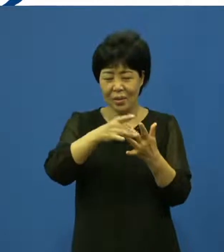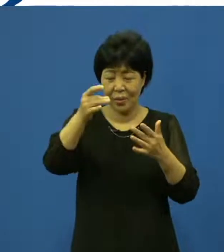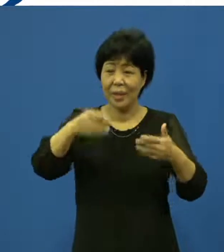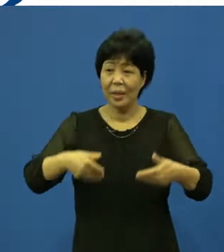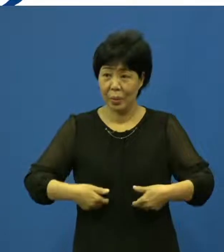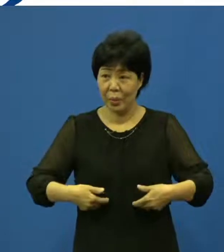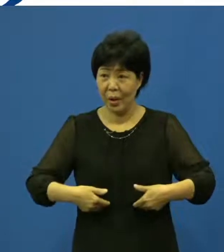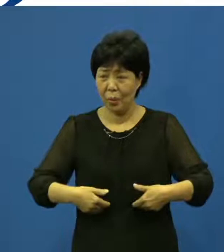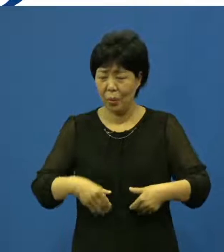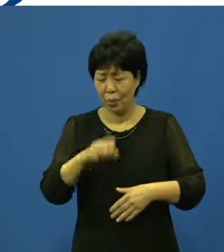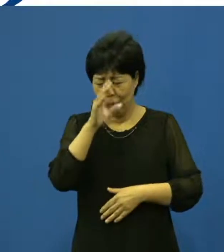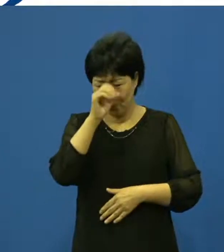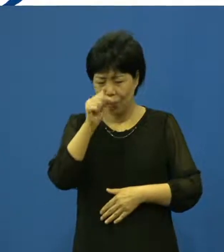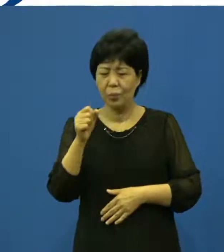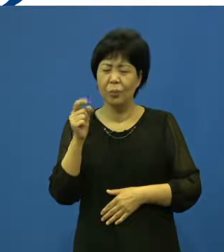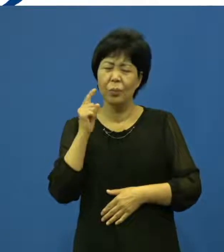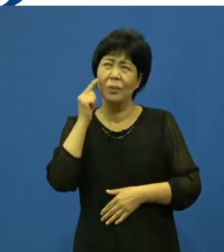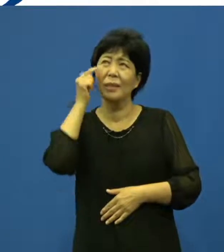중요합니다.